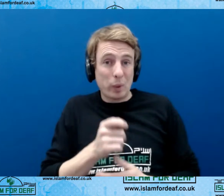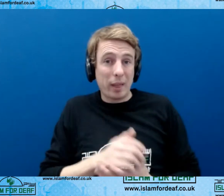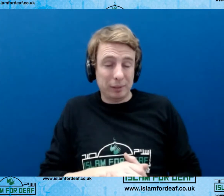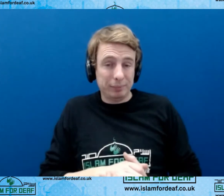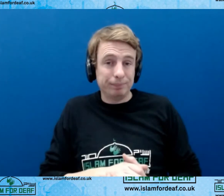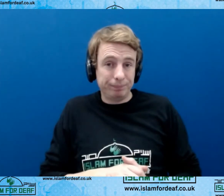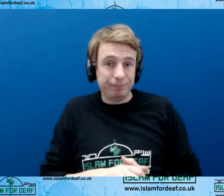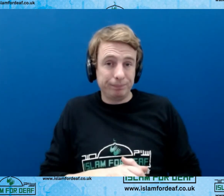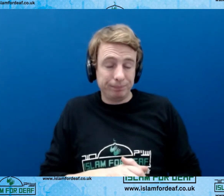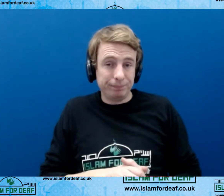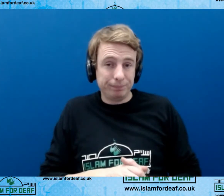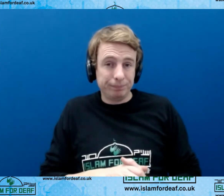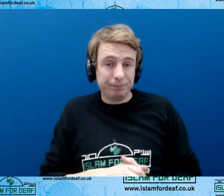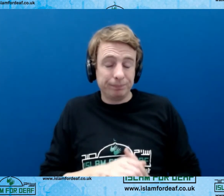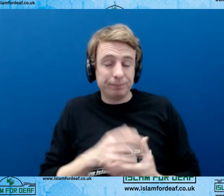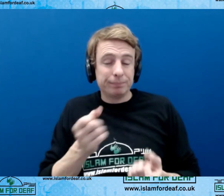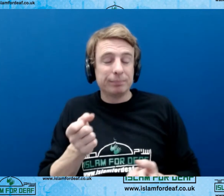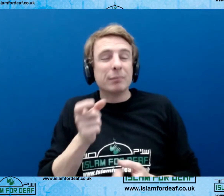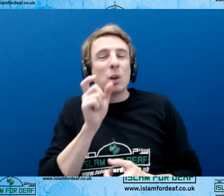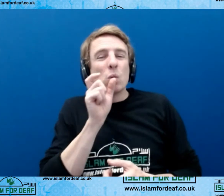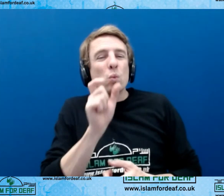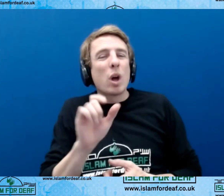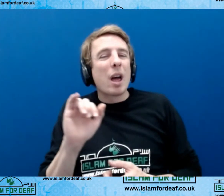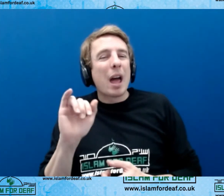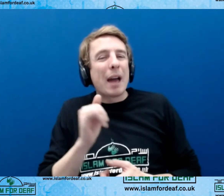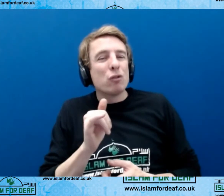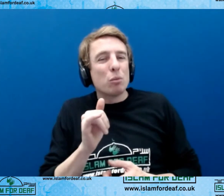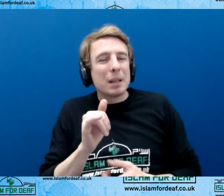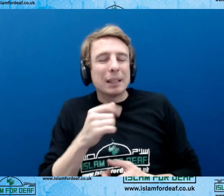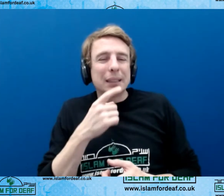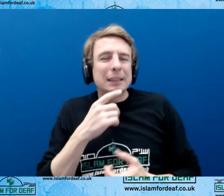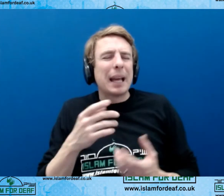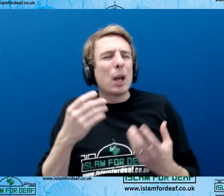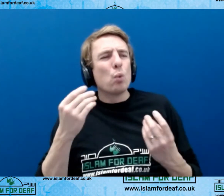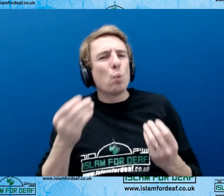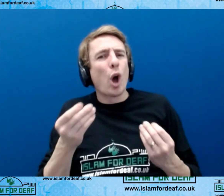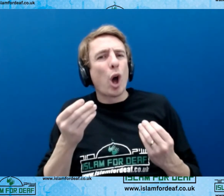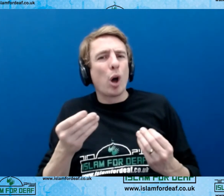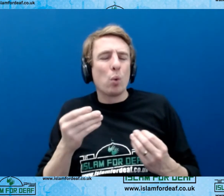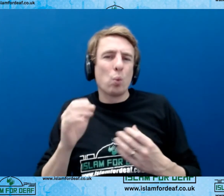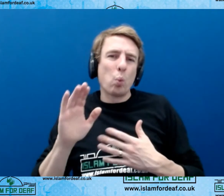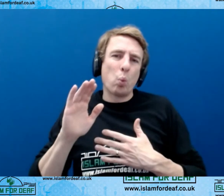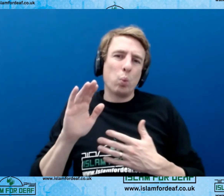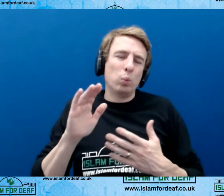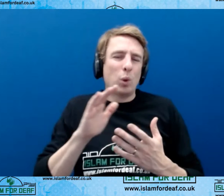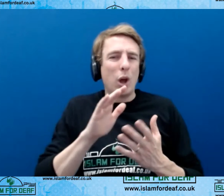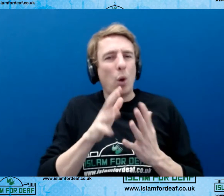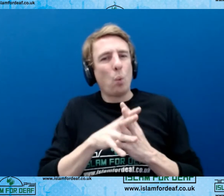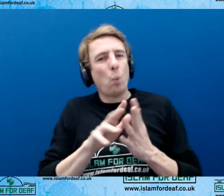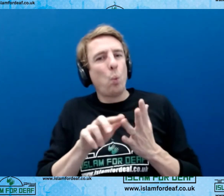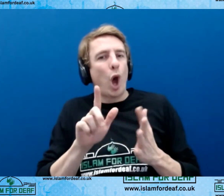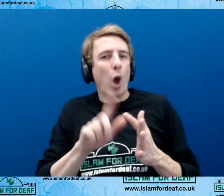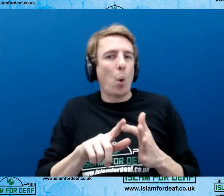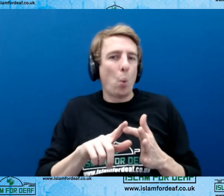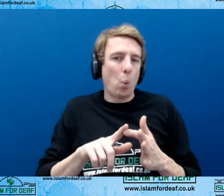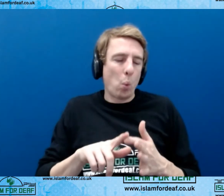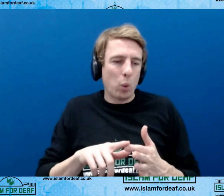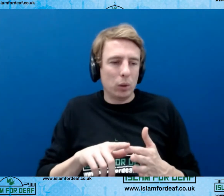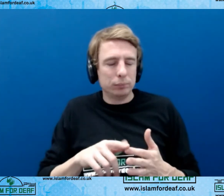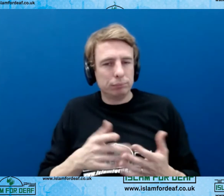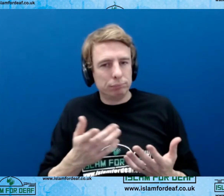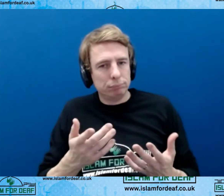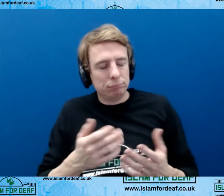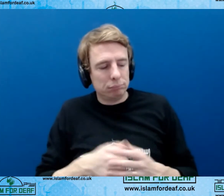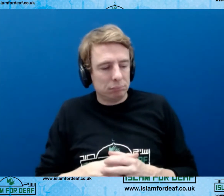to a valley in the hellfire. توعد الله سبحانه وتعالى من يؤخر الصلاة عن